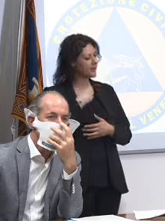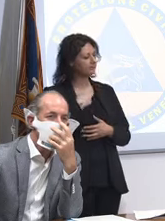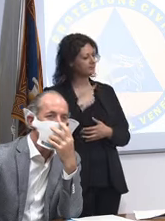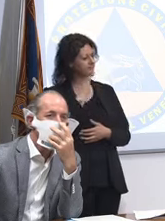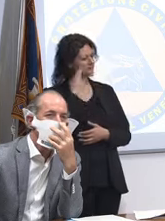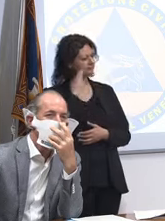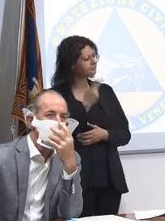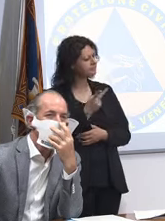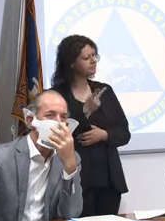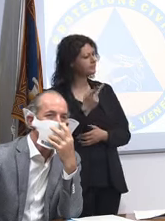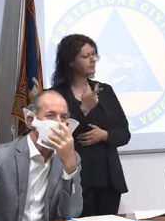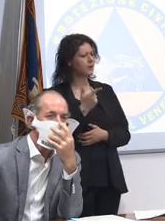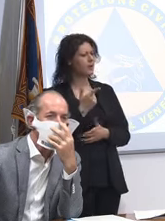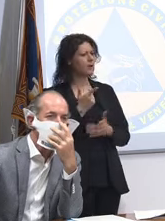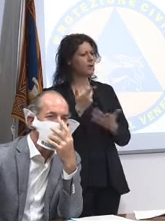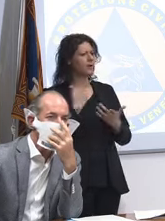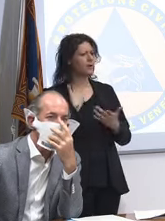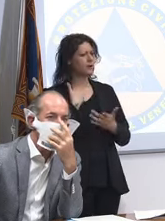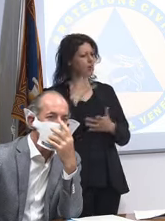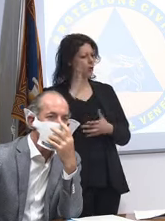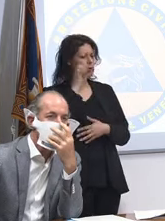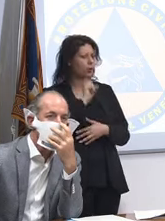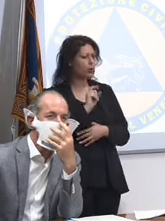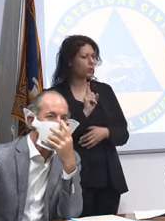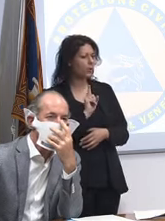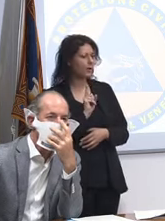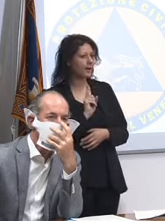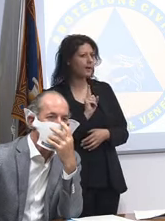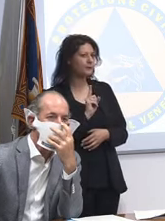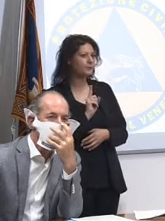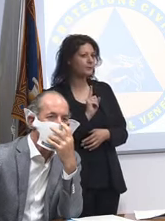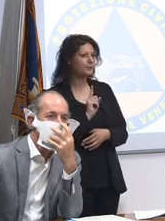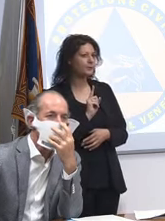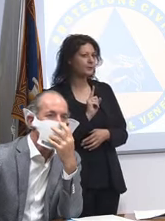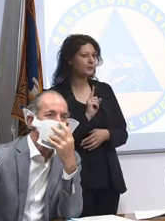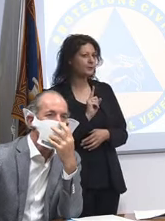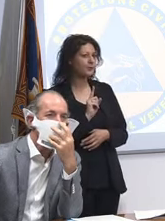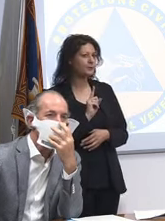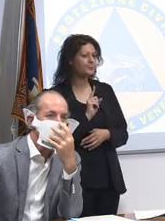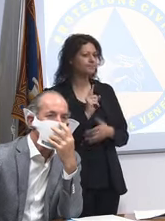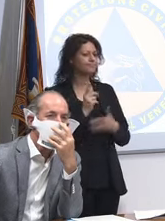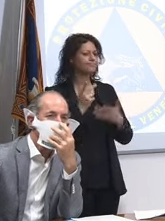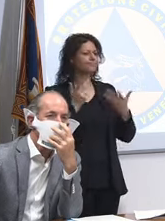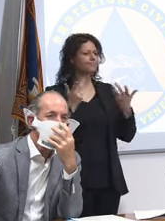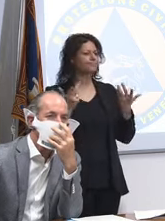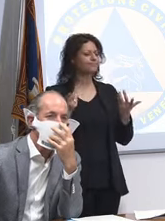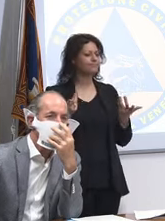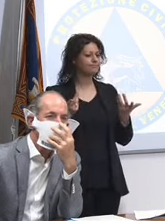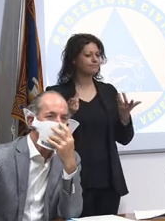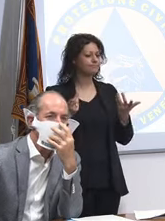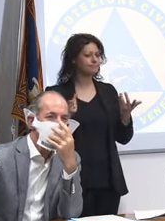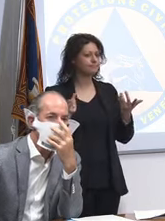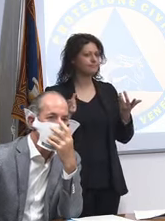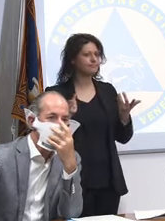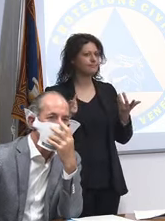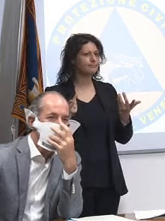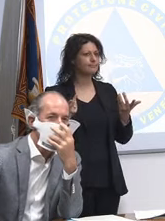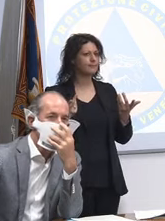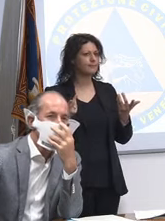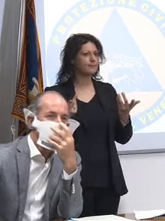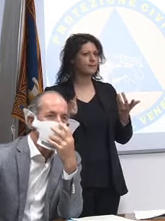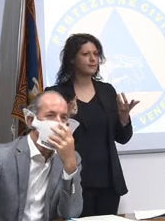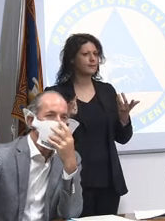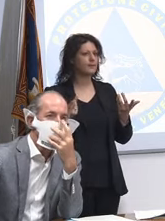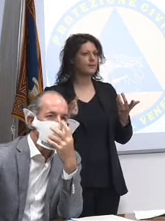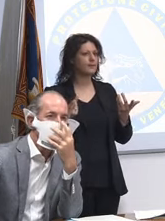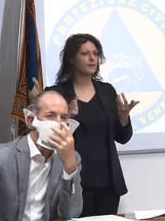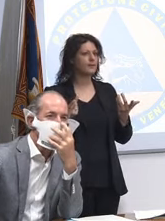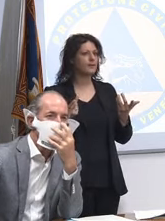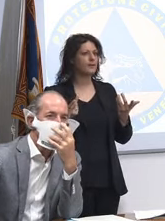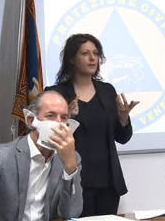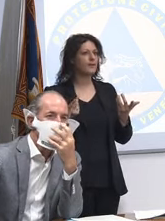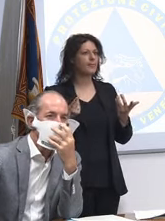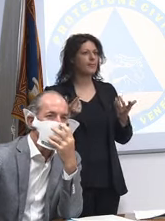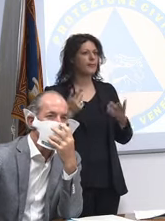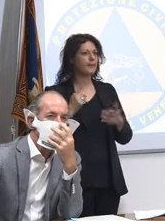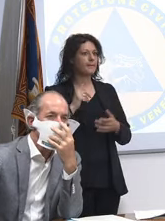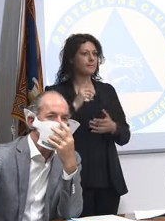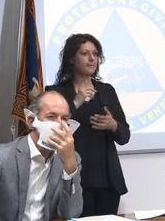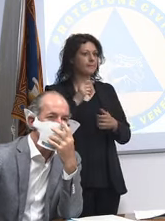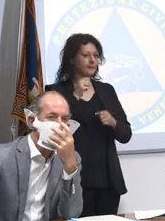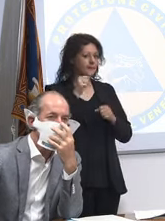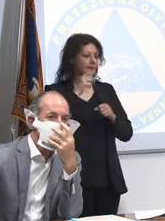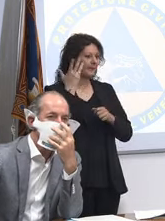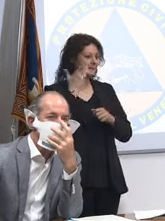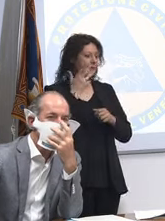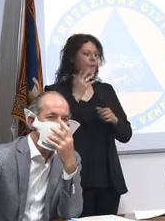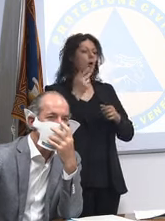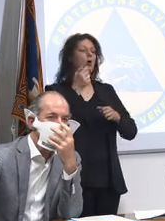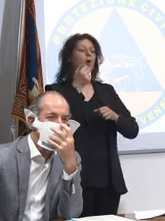ho effettivamente capito, e abbiamo anche l'avvocato qui, è se sia utile o meno prendere il nominativo nei